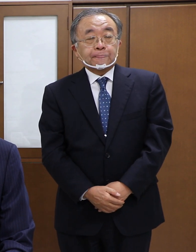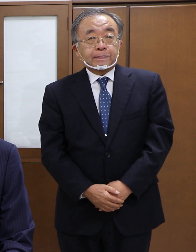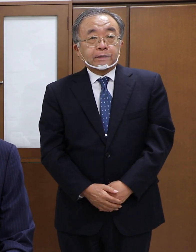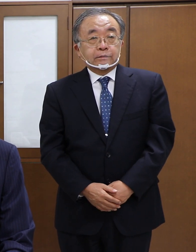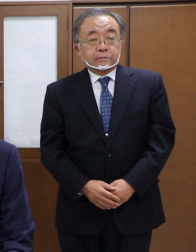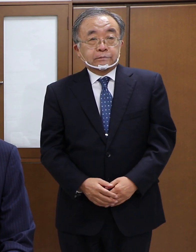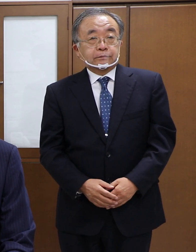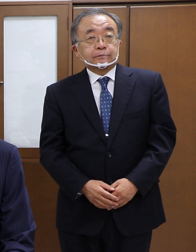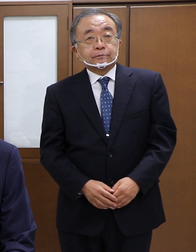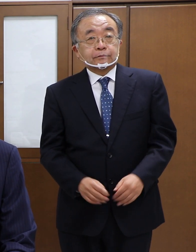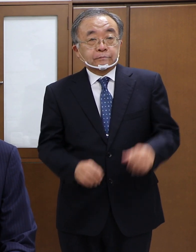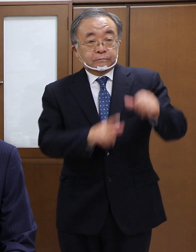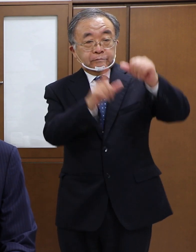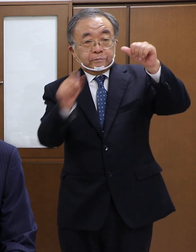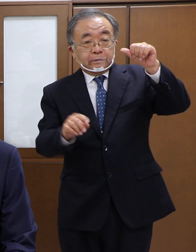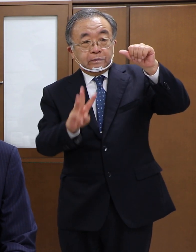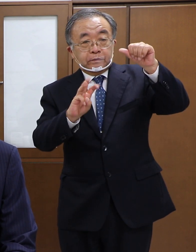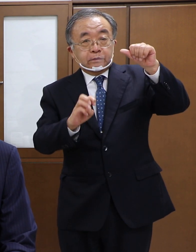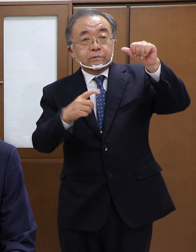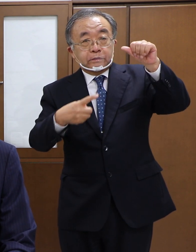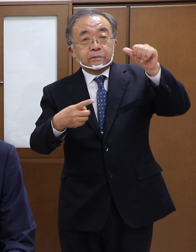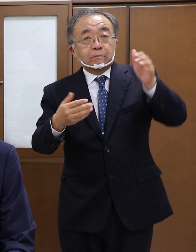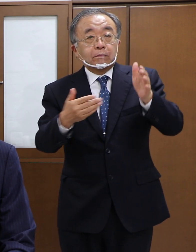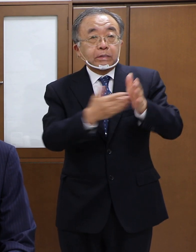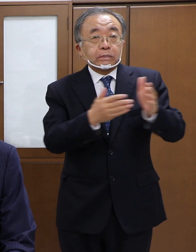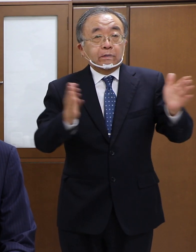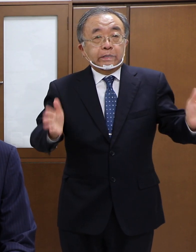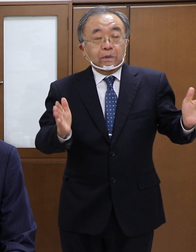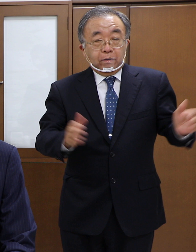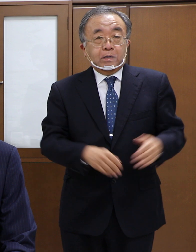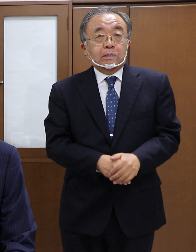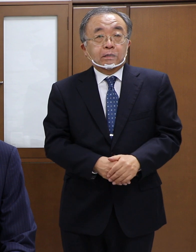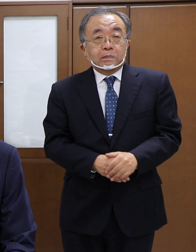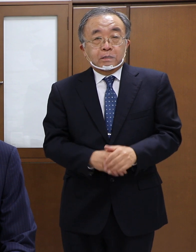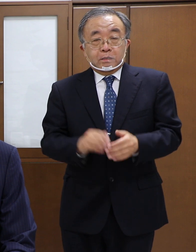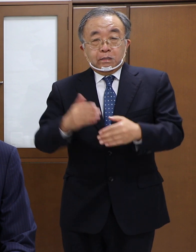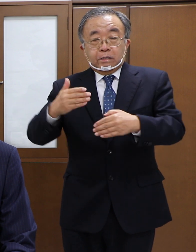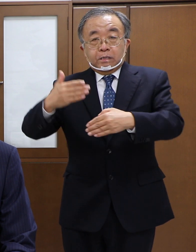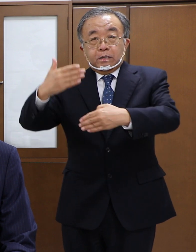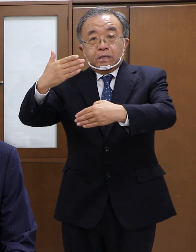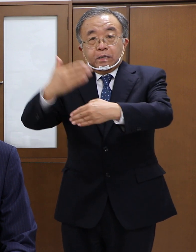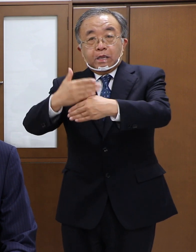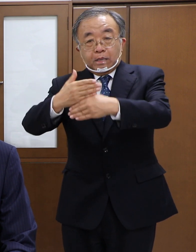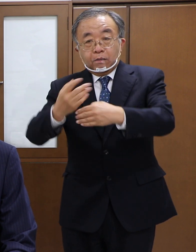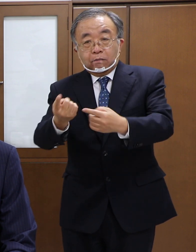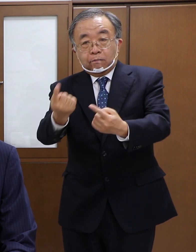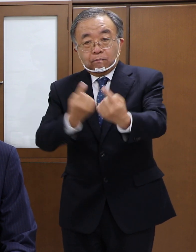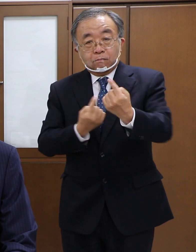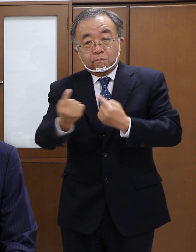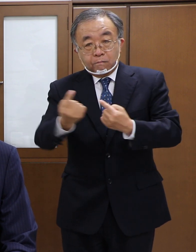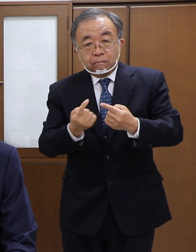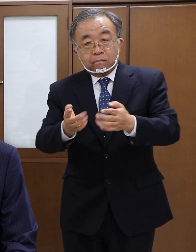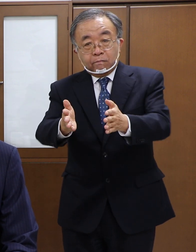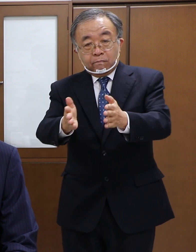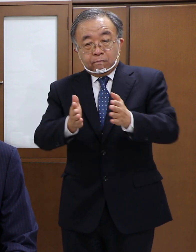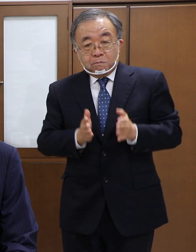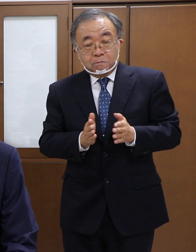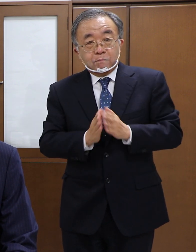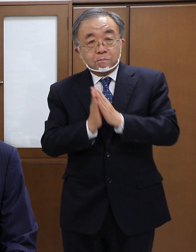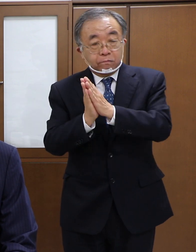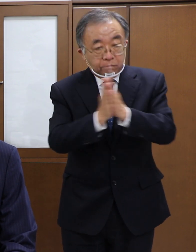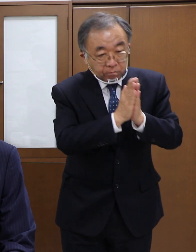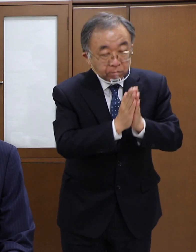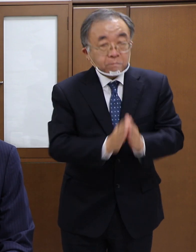なお、引き続き5月31日までの間は都道府県をまたいだ移動は原則お控えください